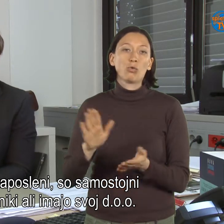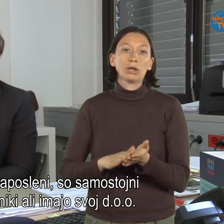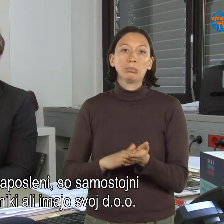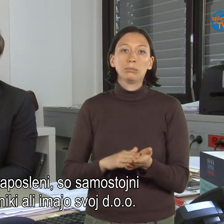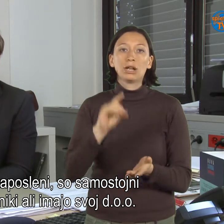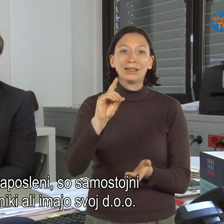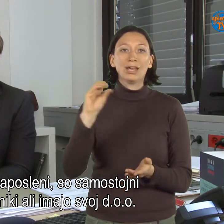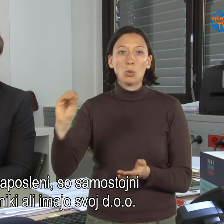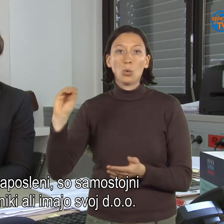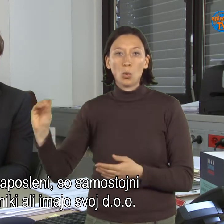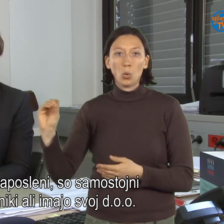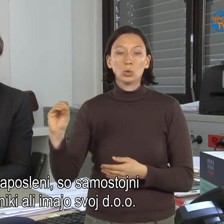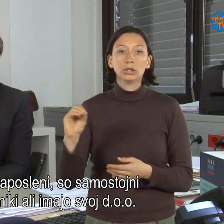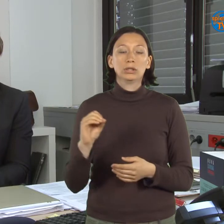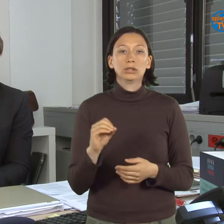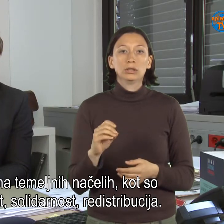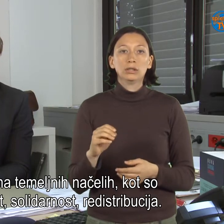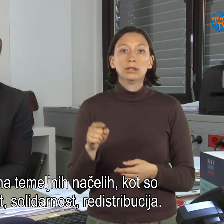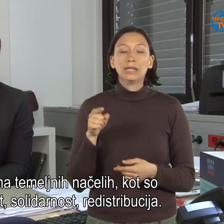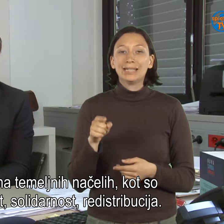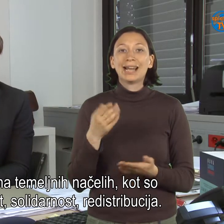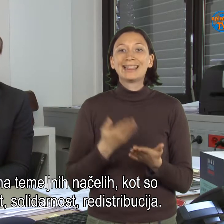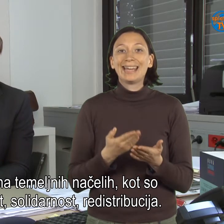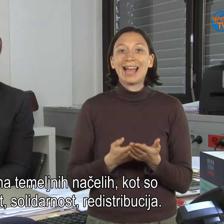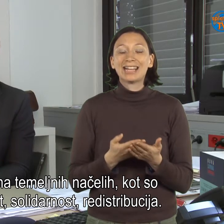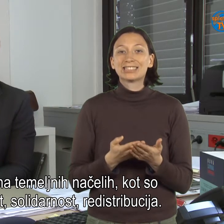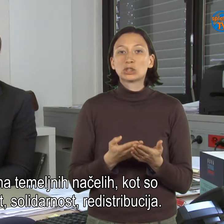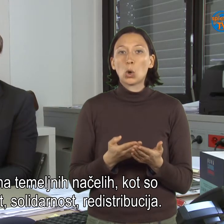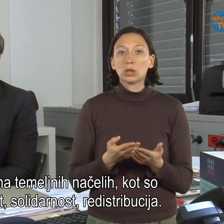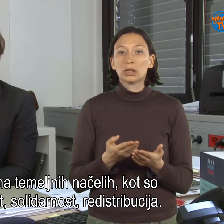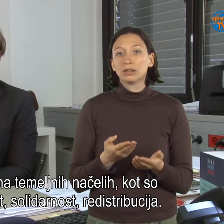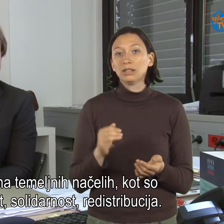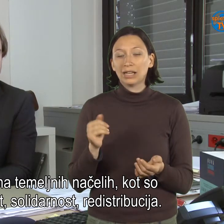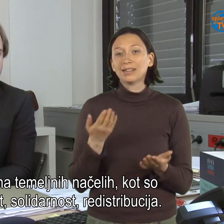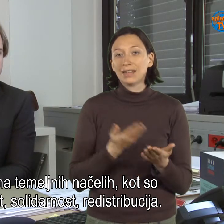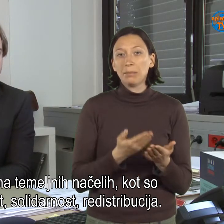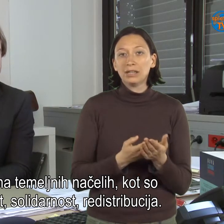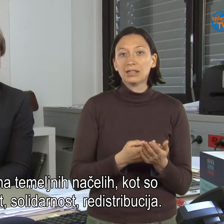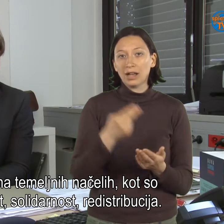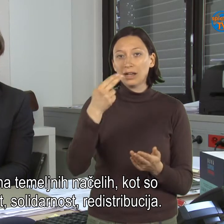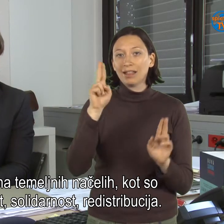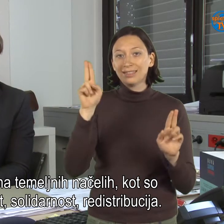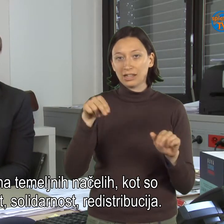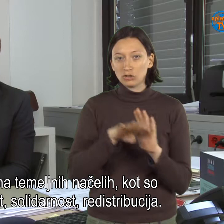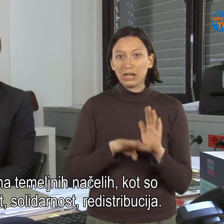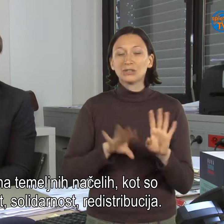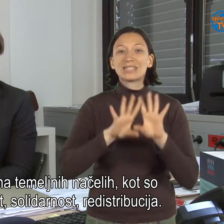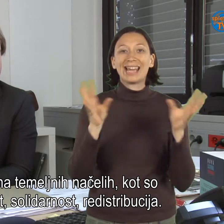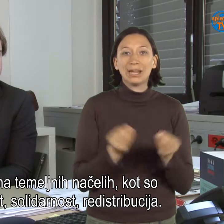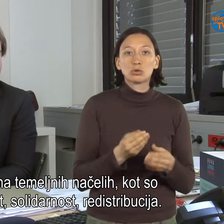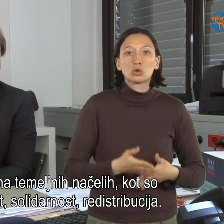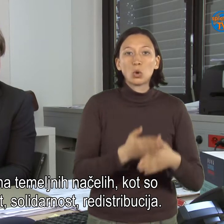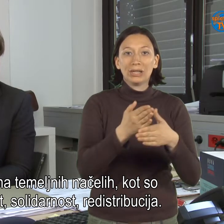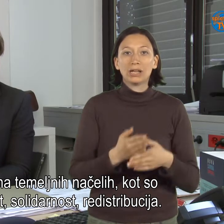svoj recimo d. o. o. In dejansko temelji na temeljnih načelih, kot so